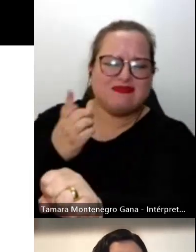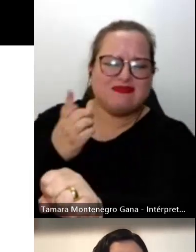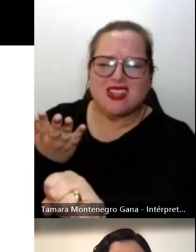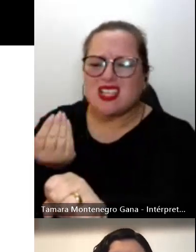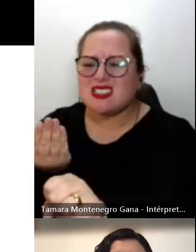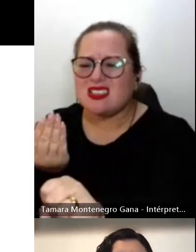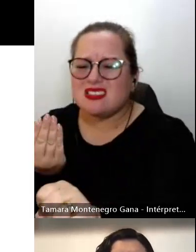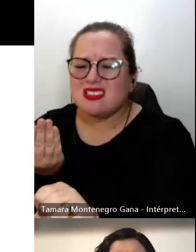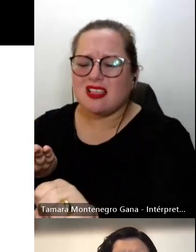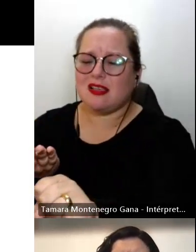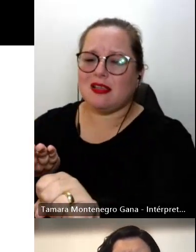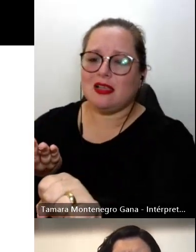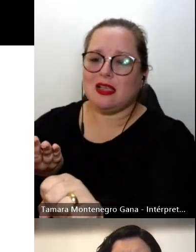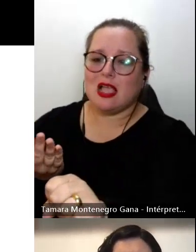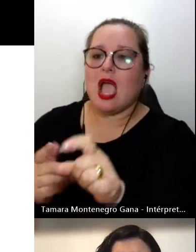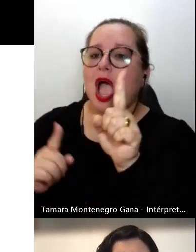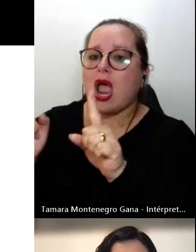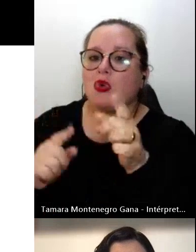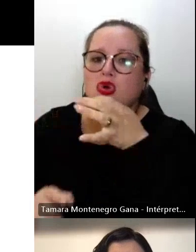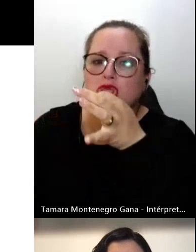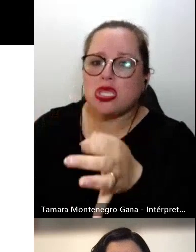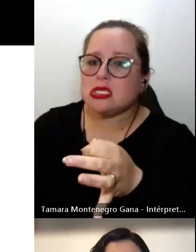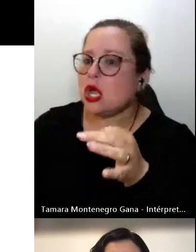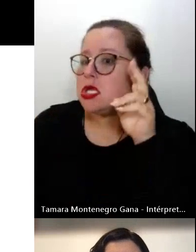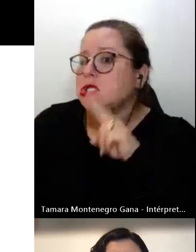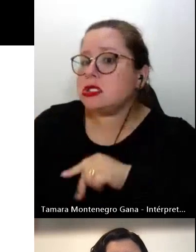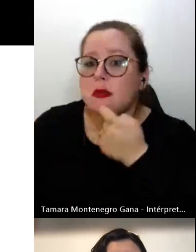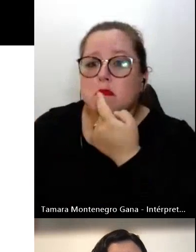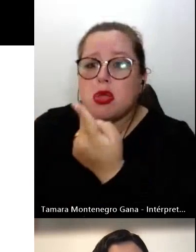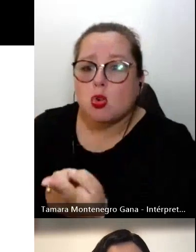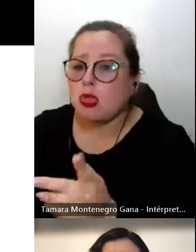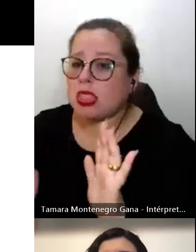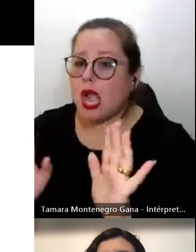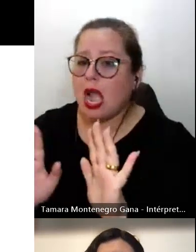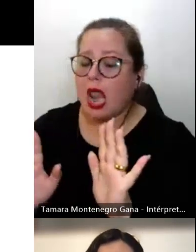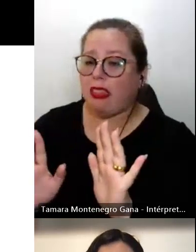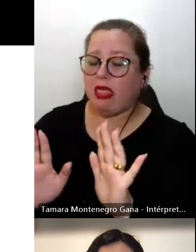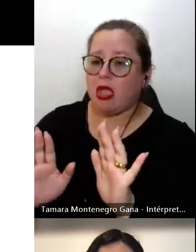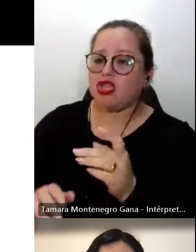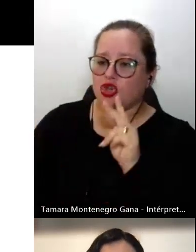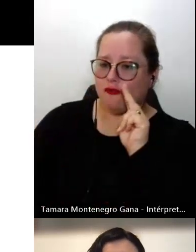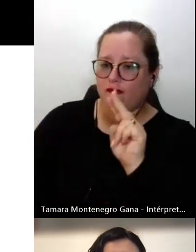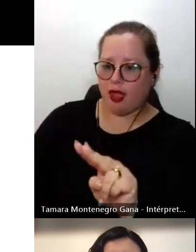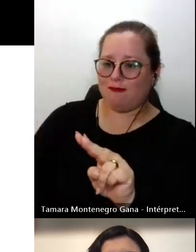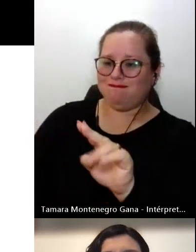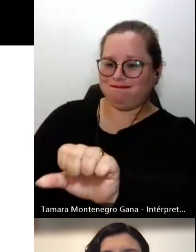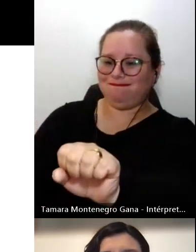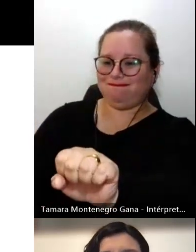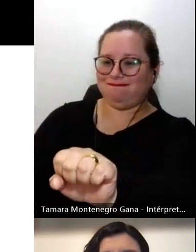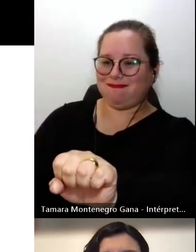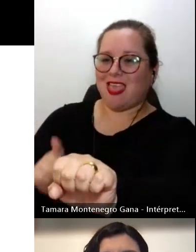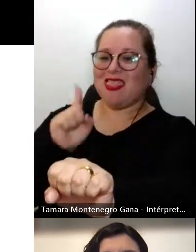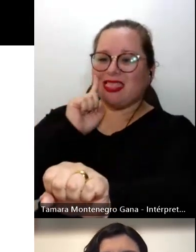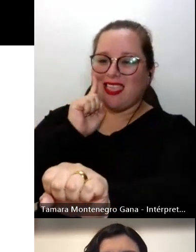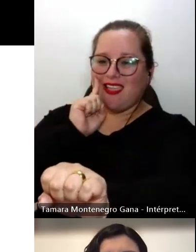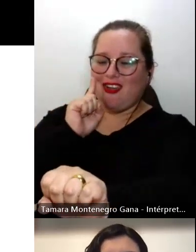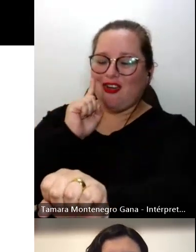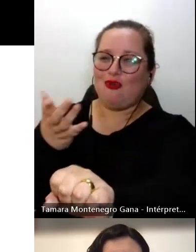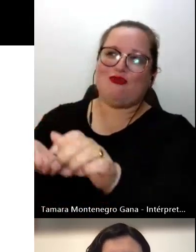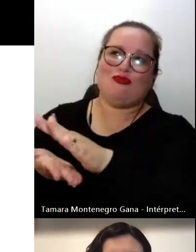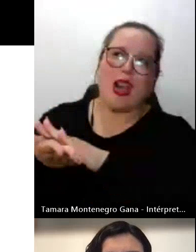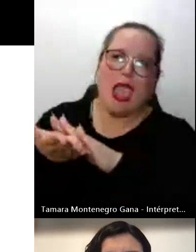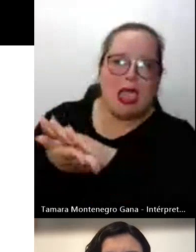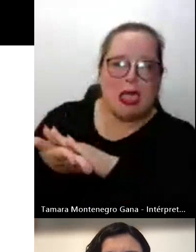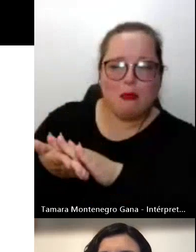Incluso algunos decían, sin preguntar mucho, sin saber detalles, yo puedo captar eso. Puedo darme cuenta, por ejemplo,